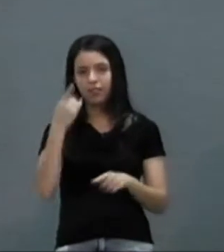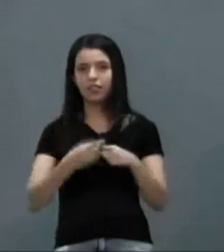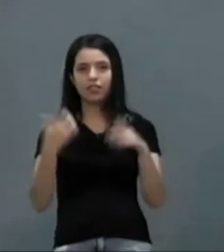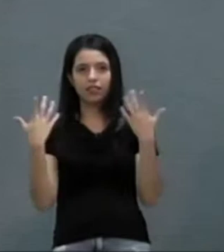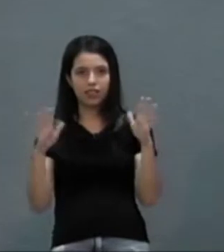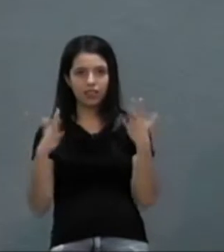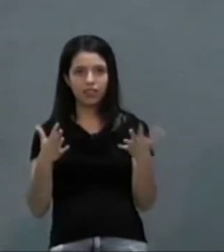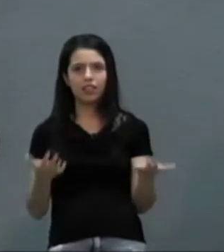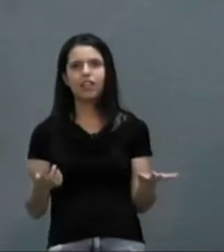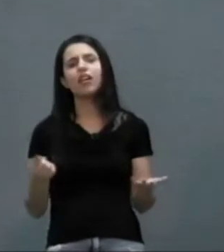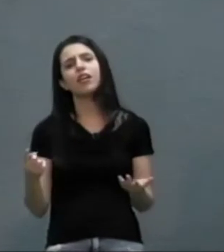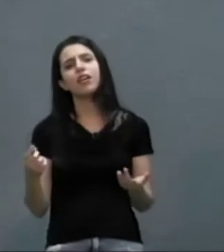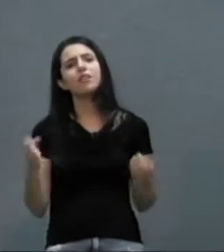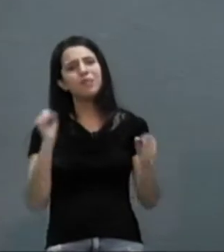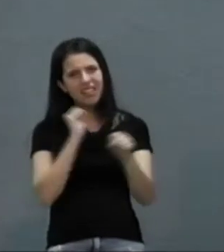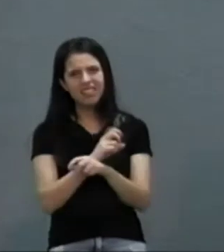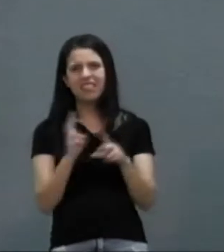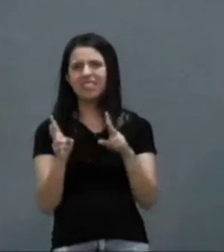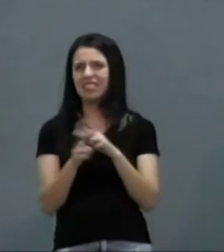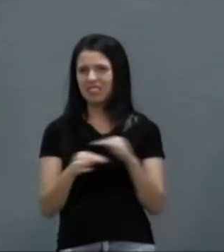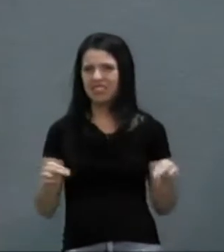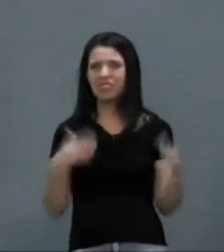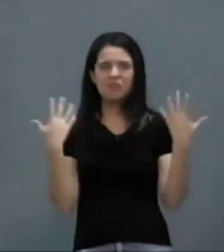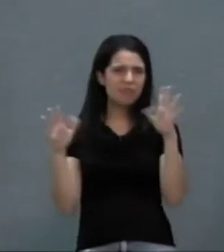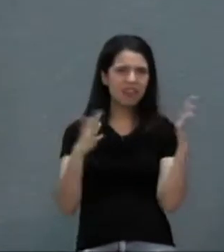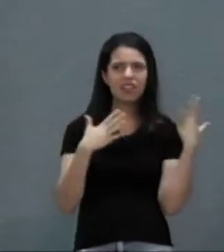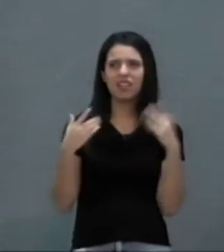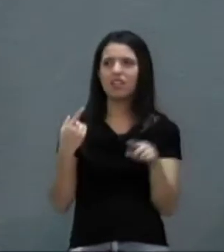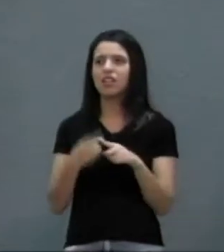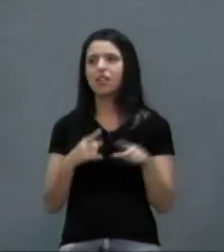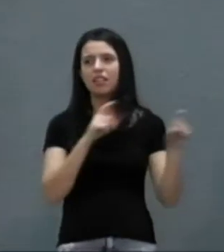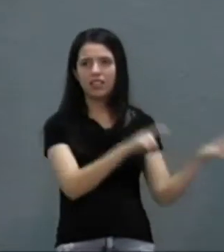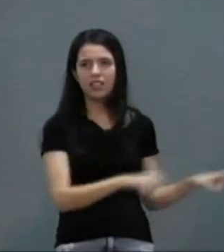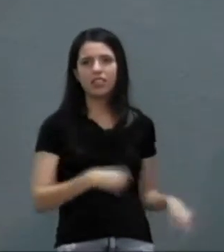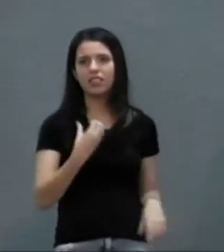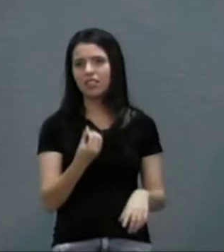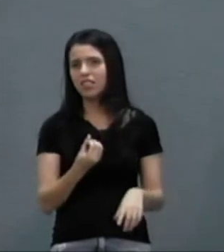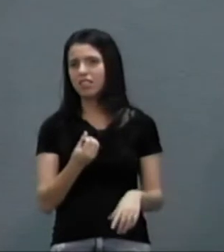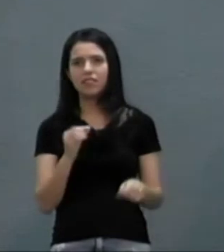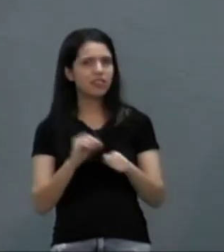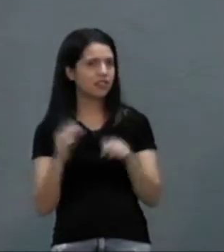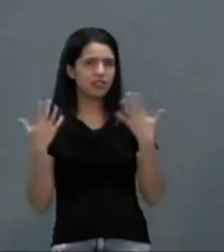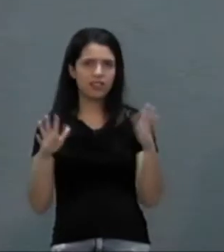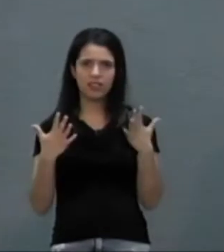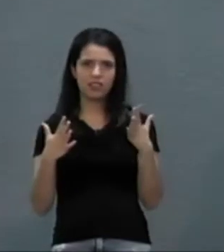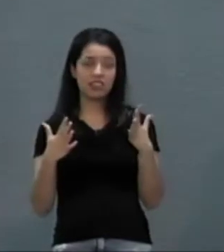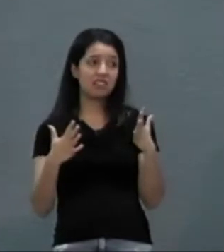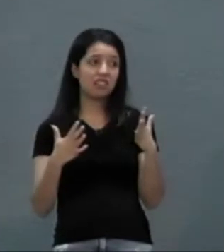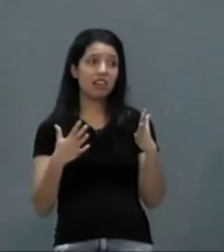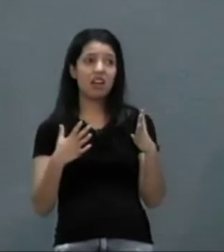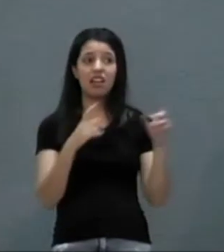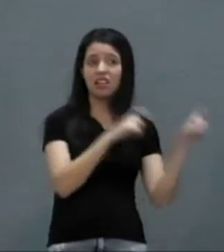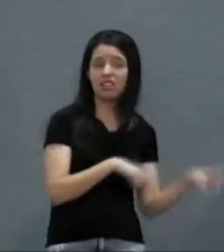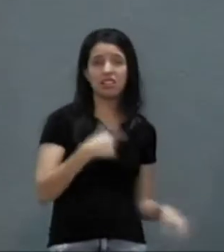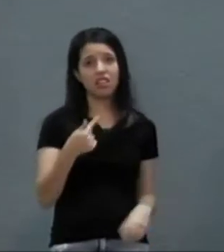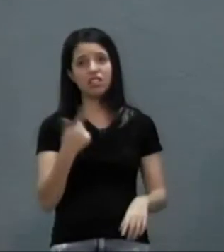vamos quebrar esse tabu de festa? Vamos quebrar? Porque a linha 6 não vai ter festa tão cedo. A linha 7 não vai ter festa tão cedo. A linha 11